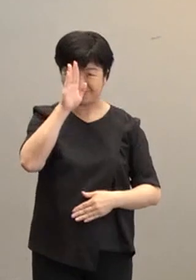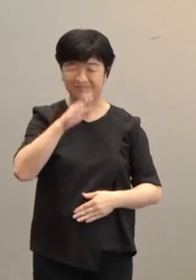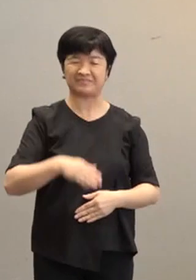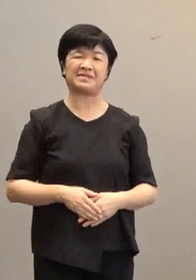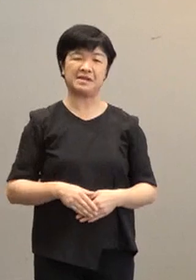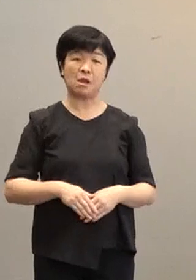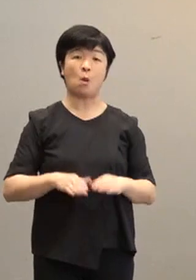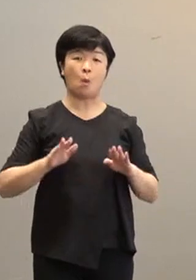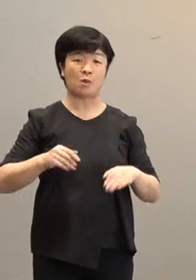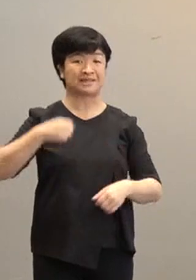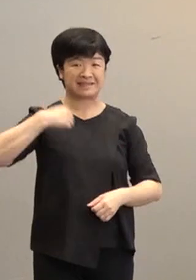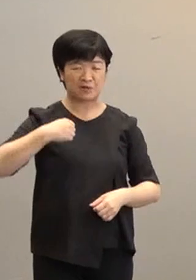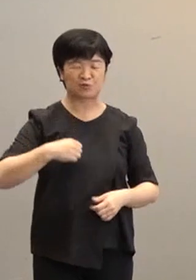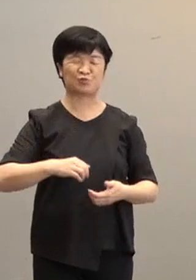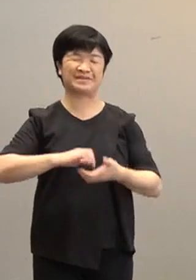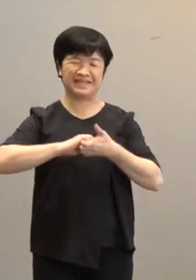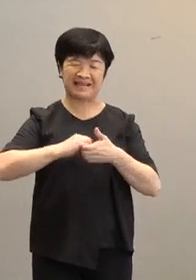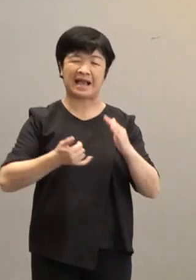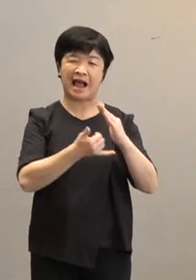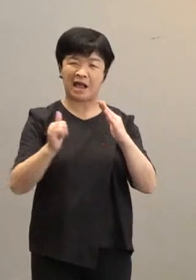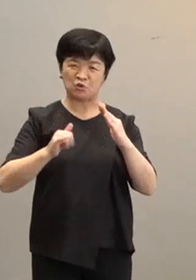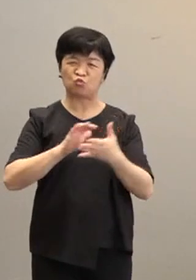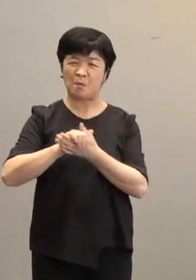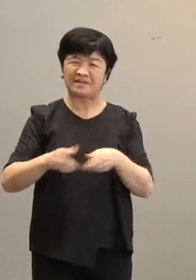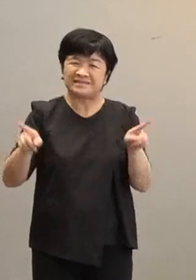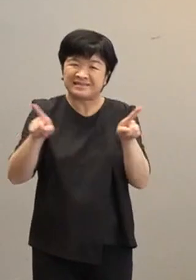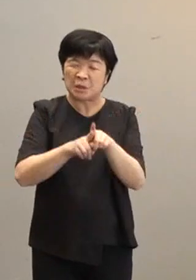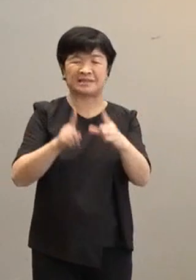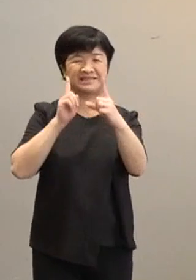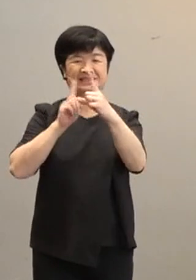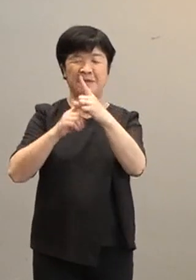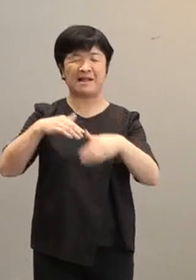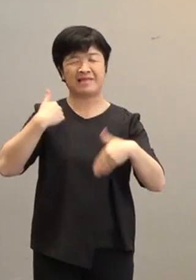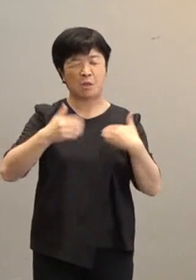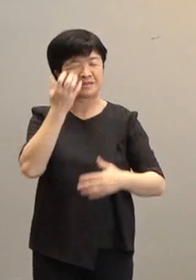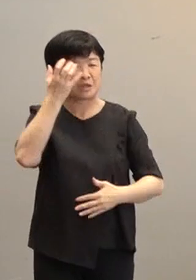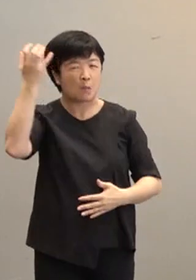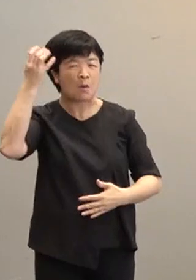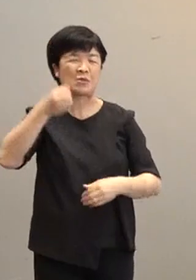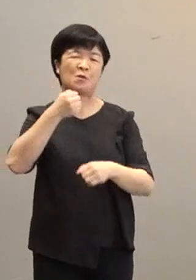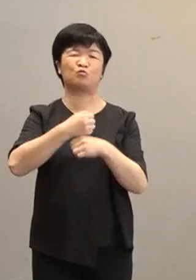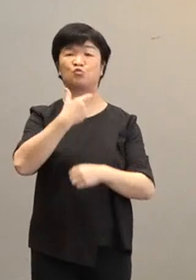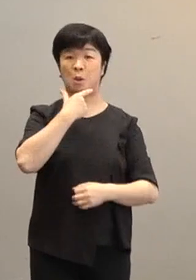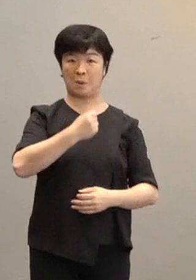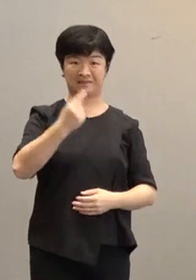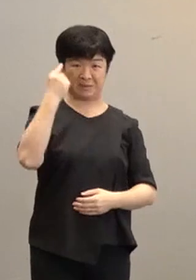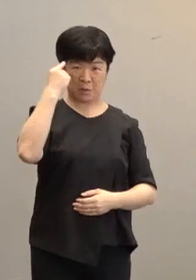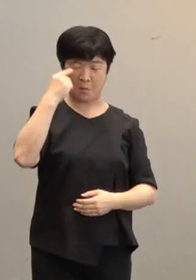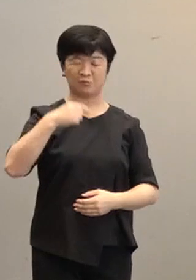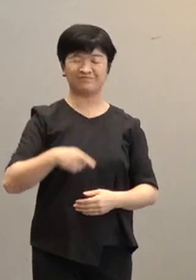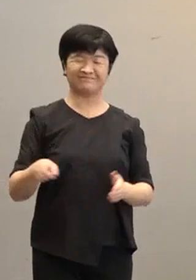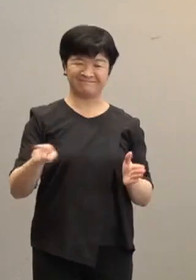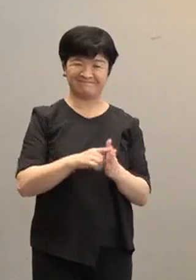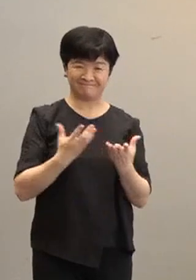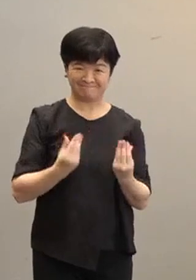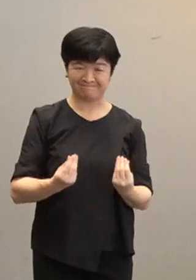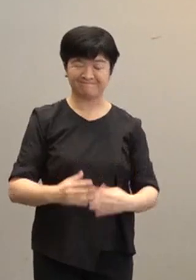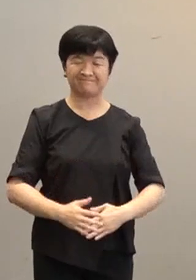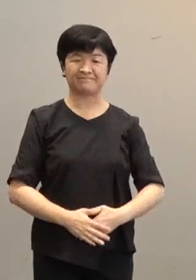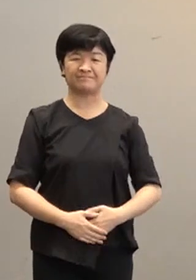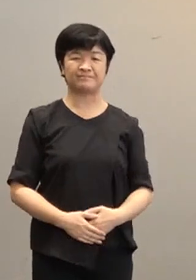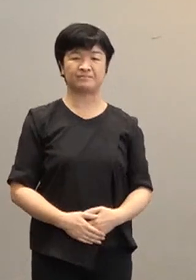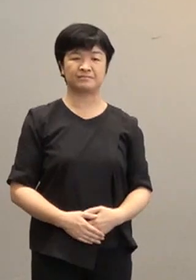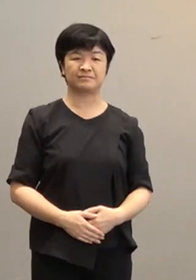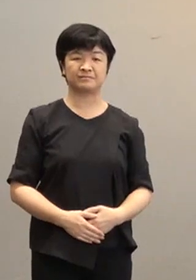ぜひご家族お友達一緒に千葉で楽しい夏の思い出を作っていただきたいと思います。私からは以上です。 それ